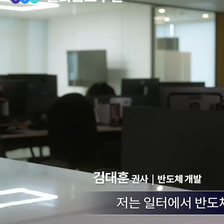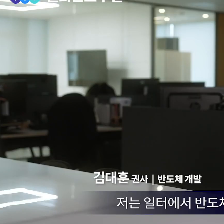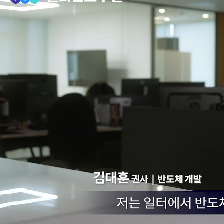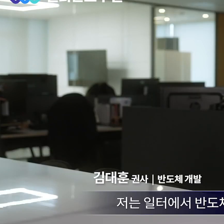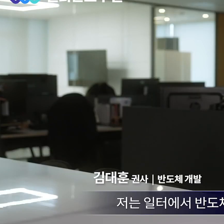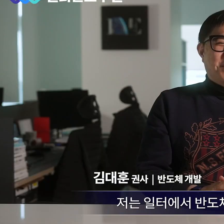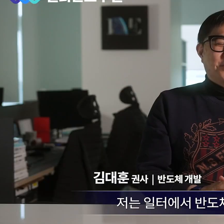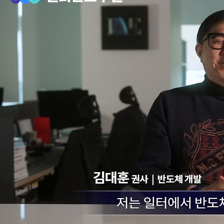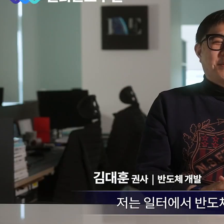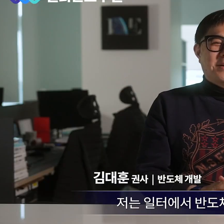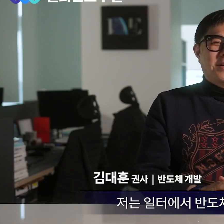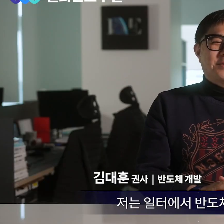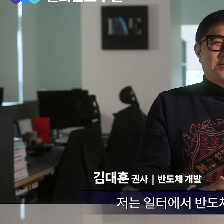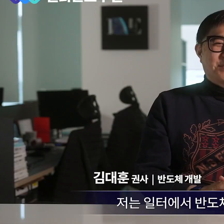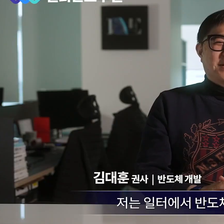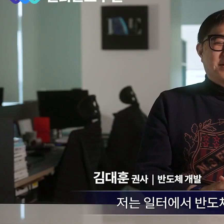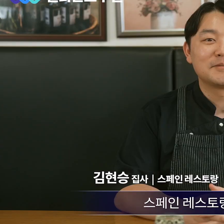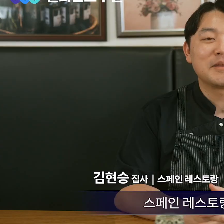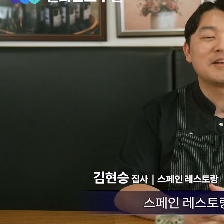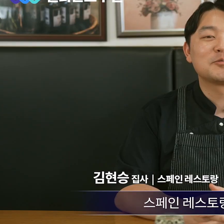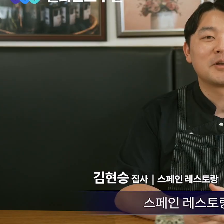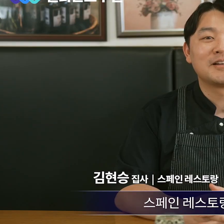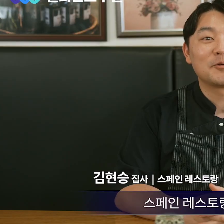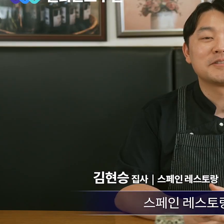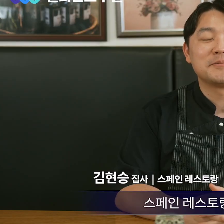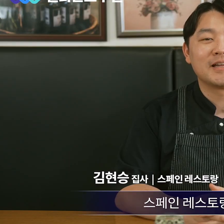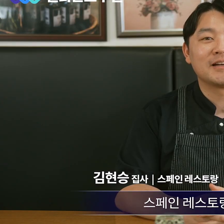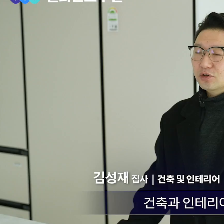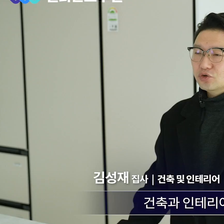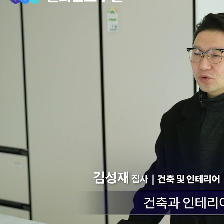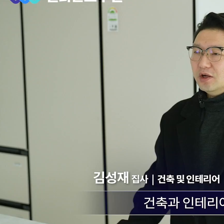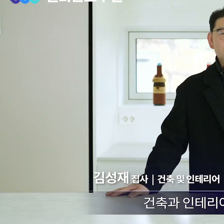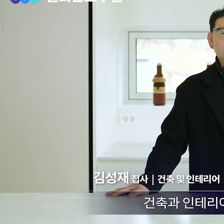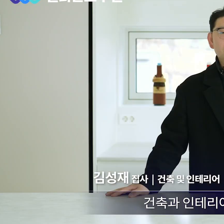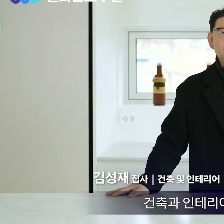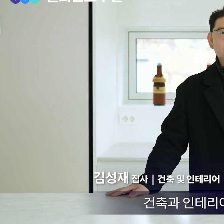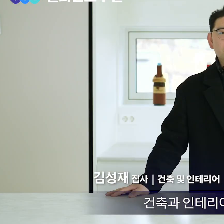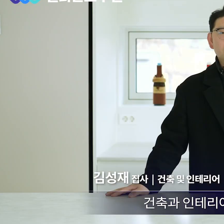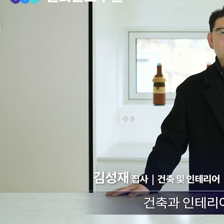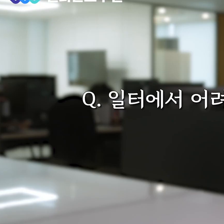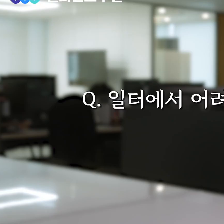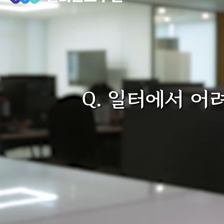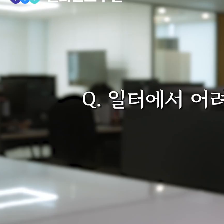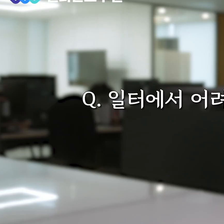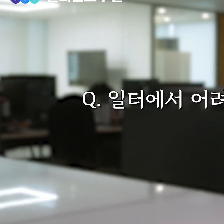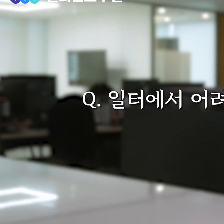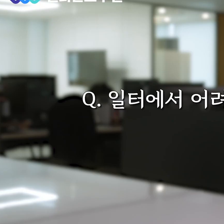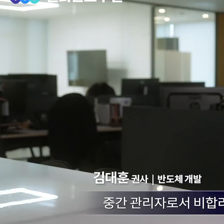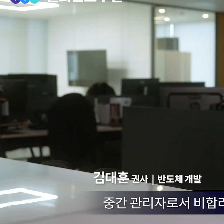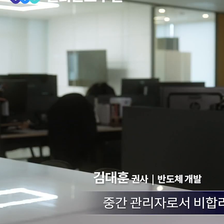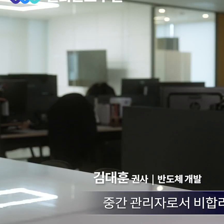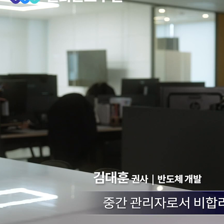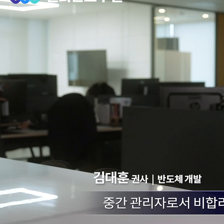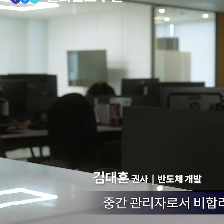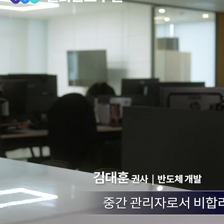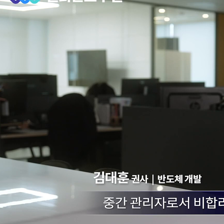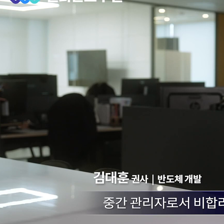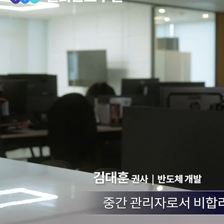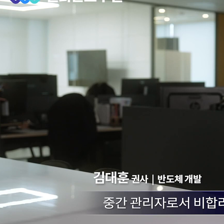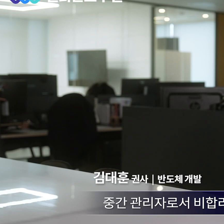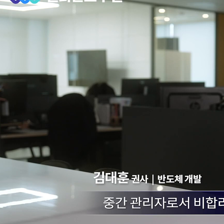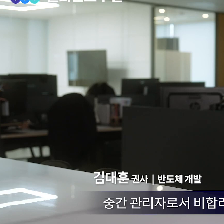안녕하세요. 저는 일터에서 반도체 개발을 하고 있습니다. 스페인 레스토랑을 하고 있습니다. 건축과 인테리어를 하고 있습니다. 중간